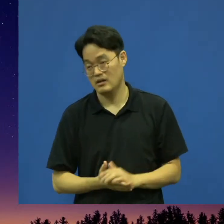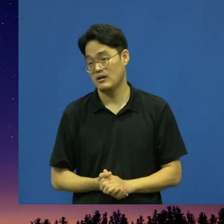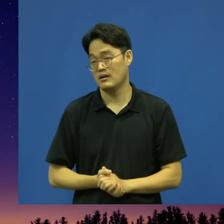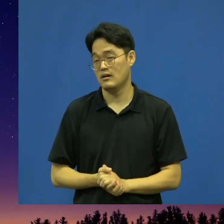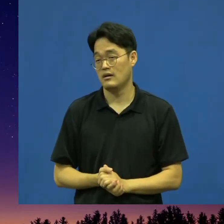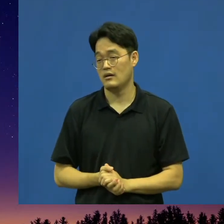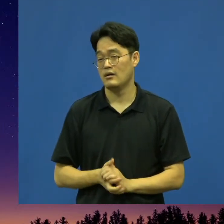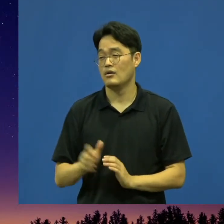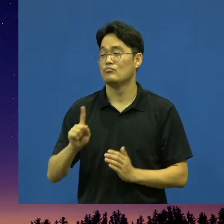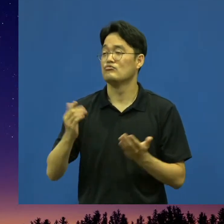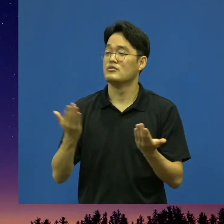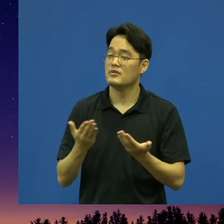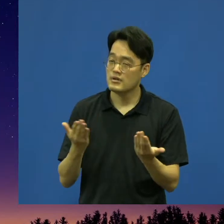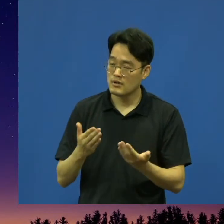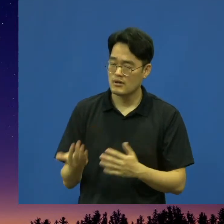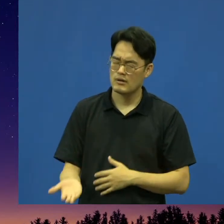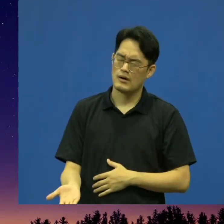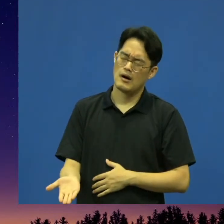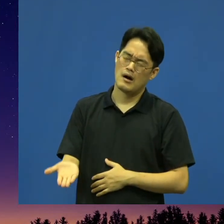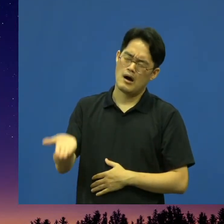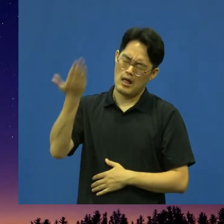도대체 이게 무슨 일인가?